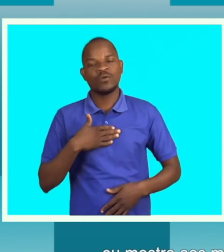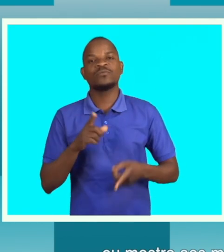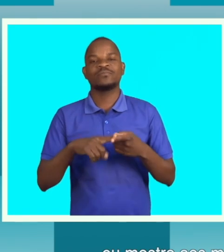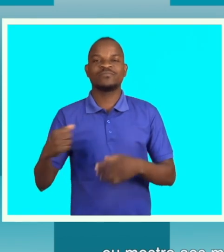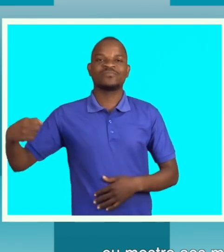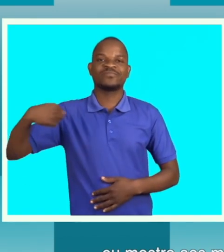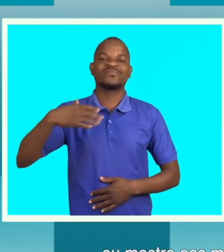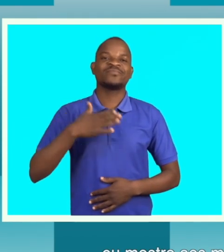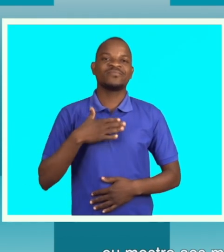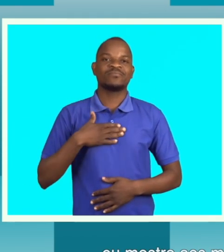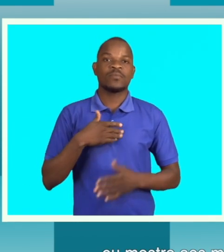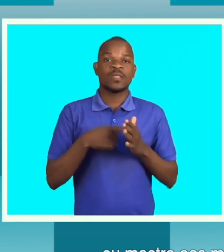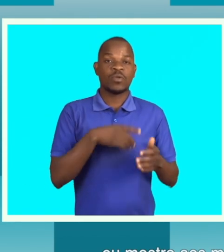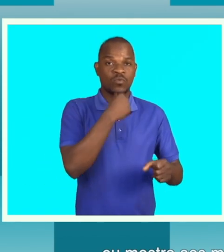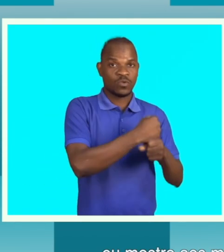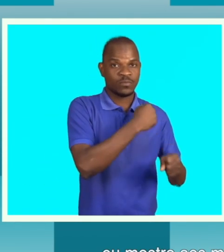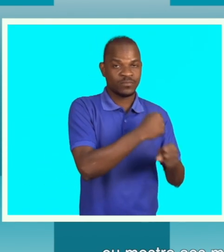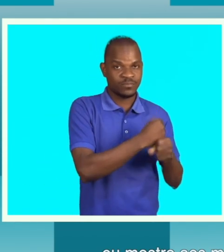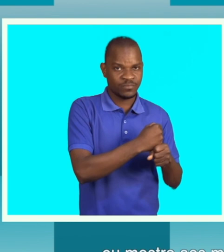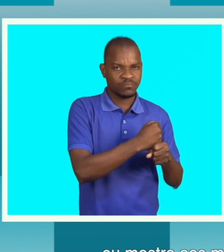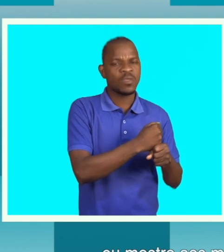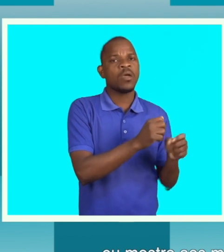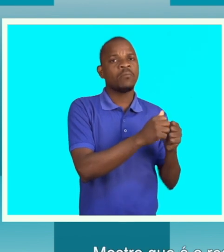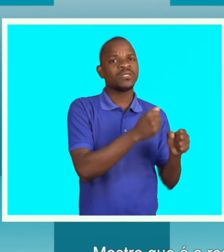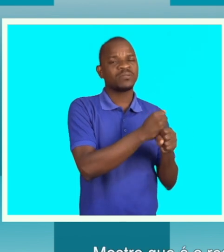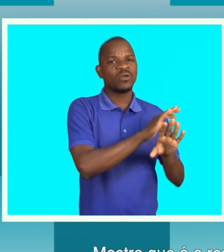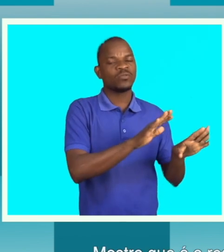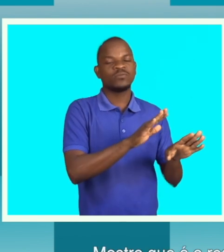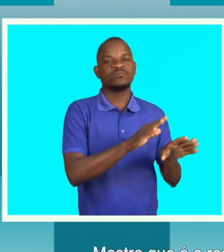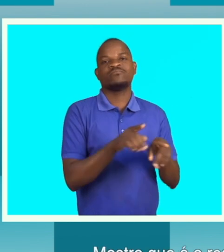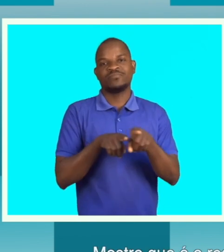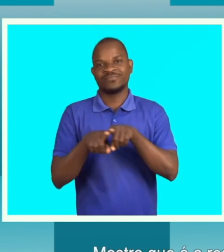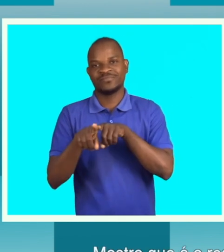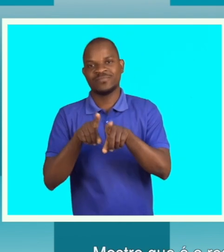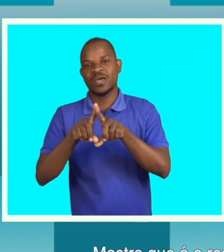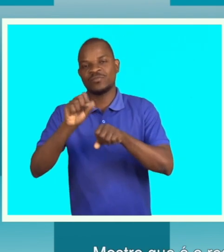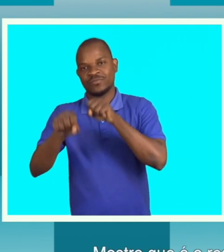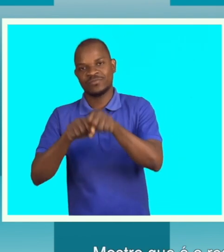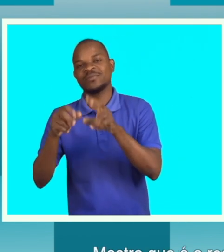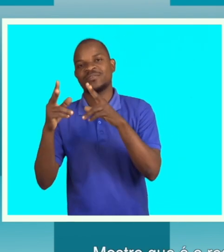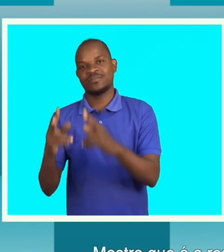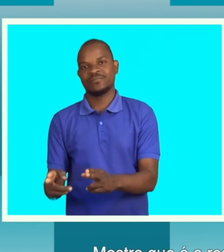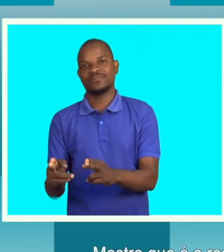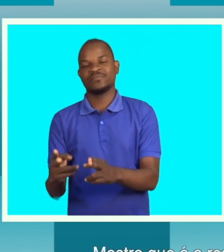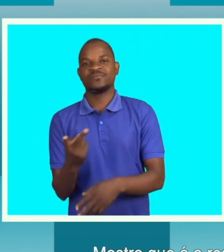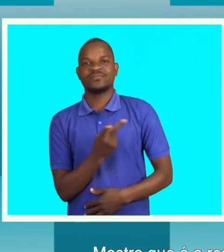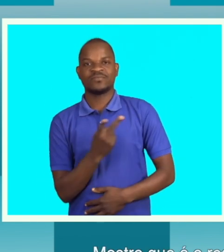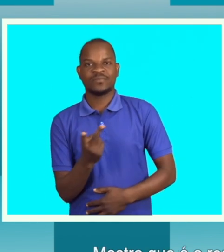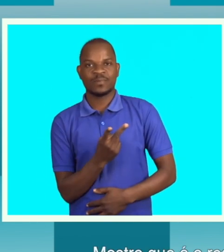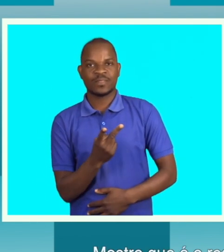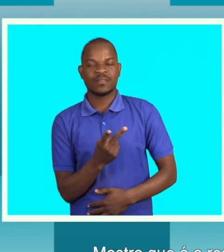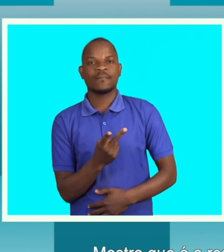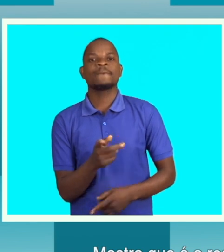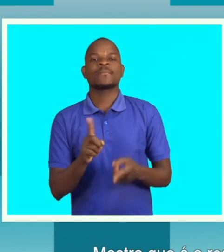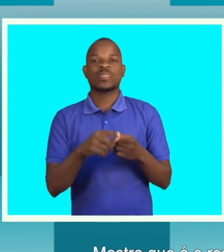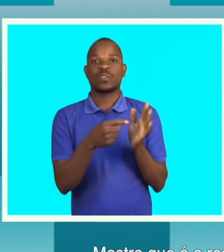ser funcionário Mas também Sou atleta Ciclista Então Está aqui O resultado